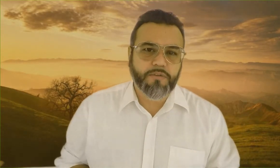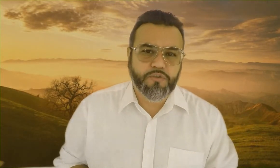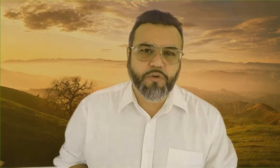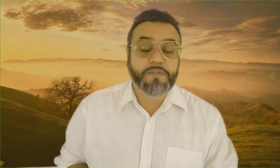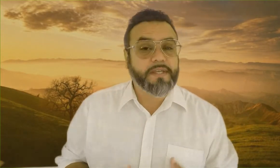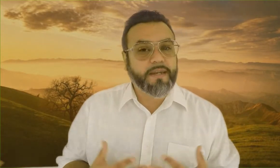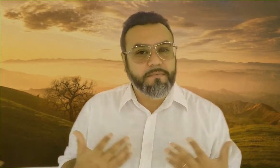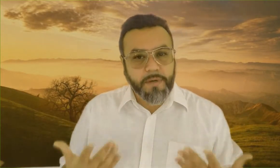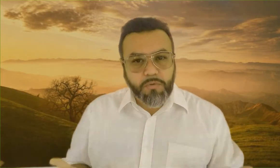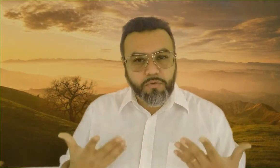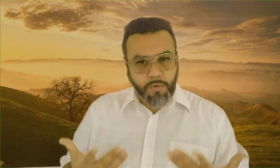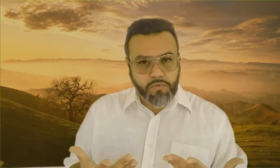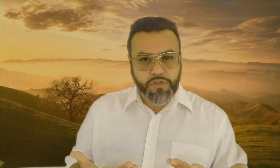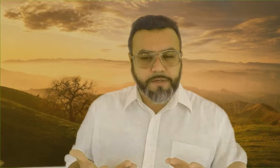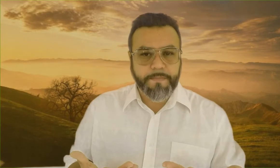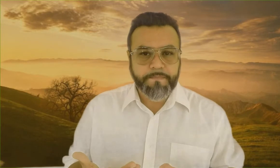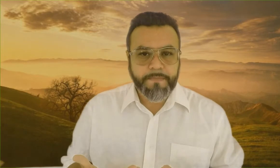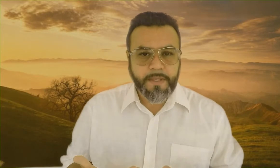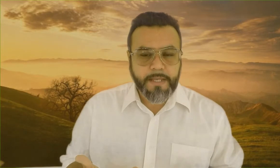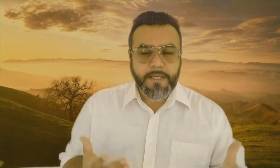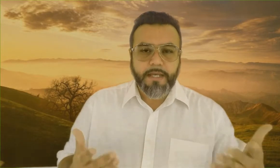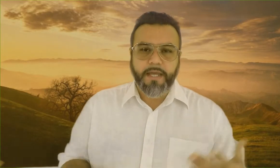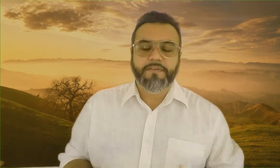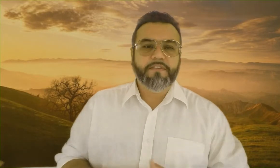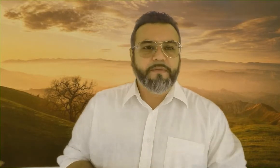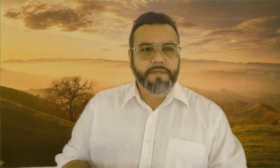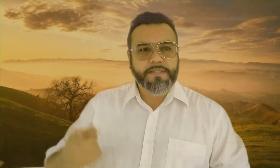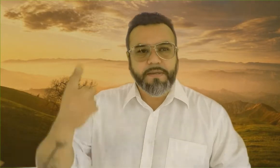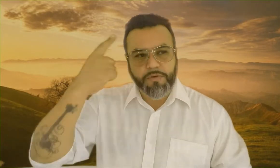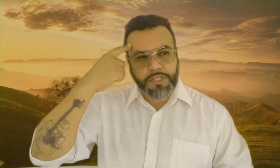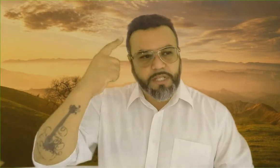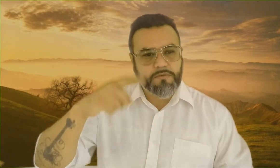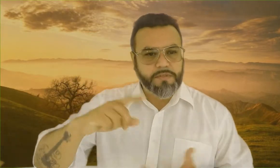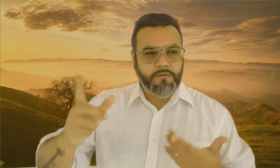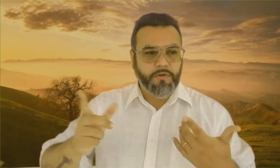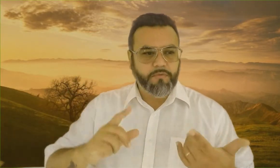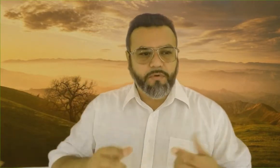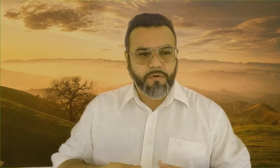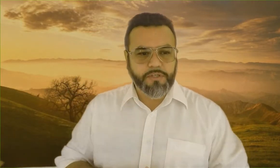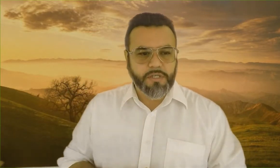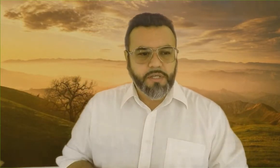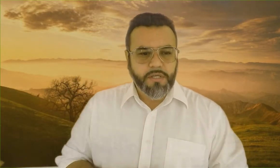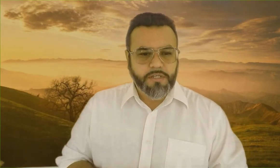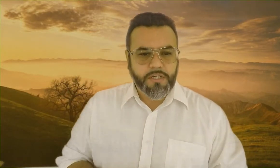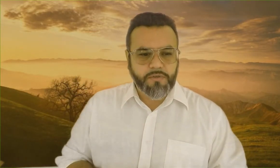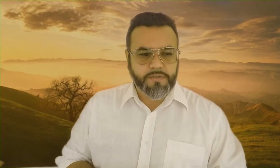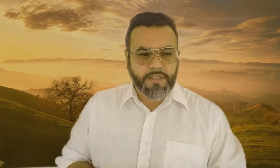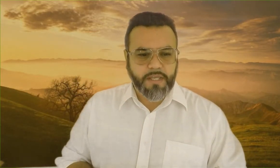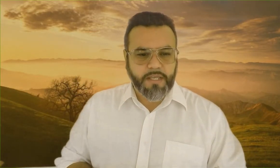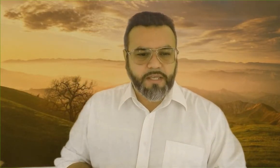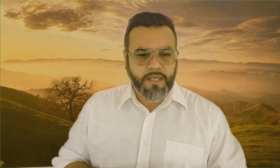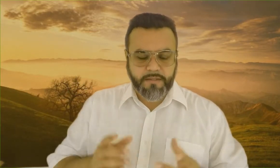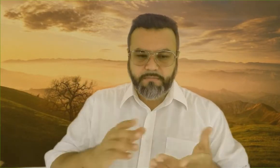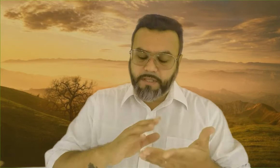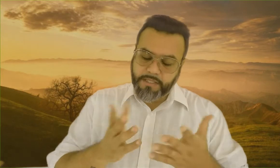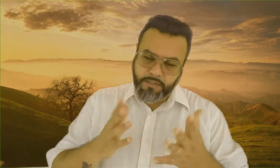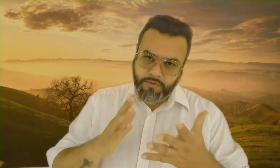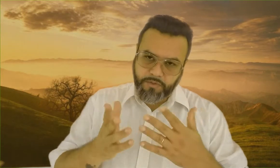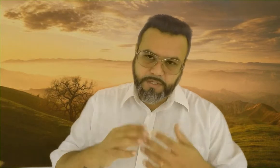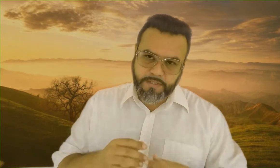sobre o Sermão do Monte. Aí você vai pensar, poxa, dentro do Sermão do Monte, Jesus tem, nas